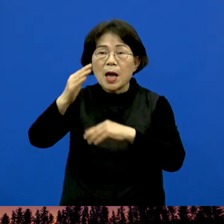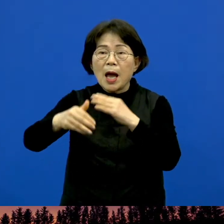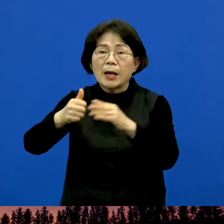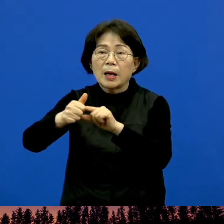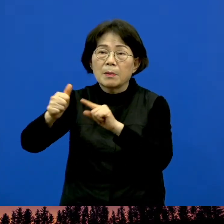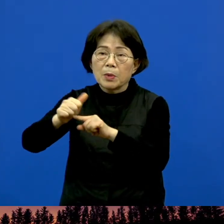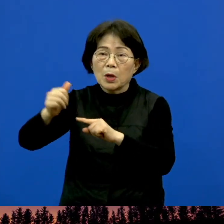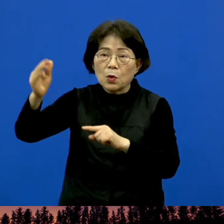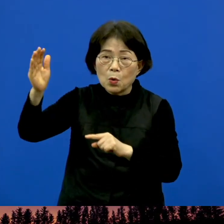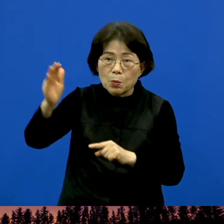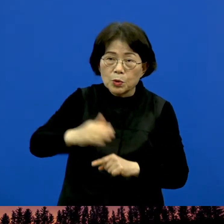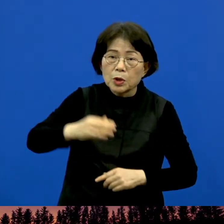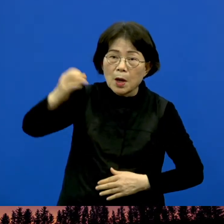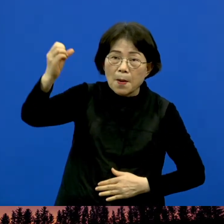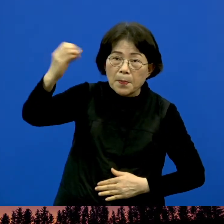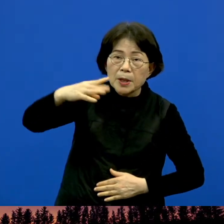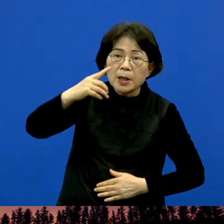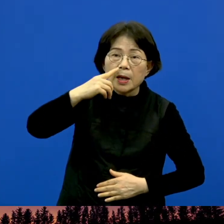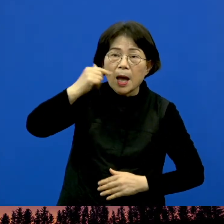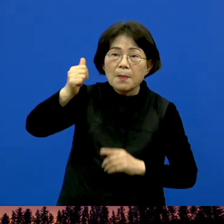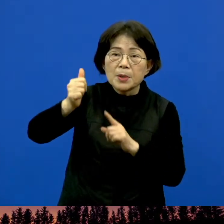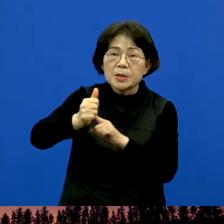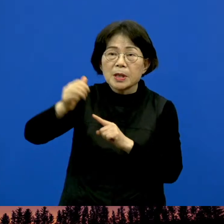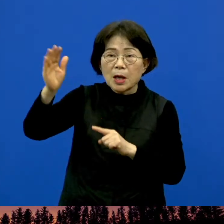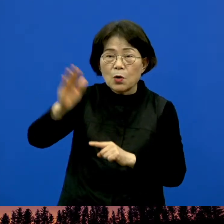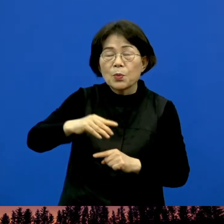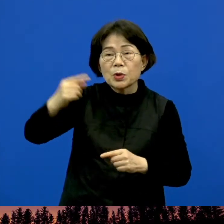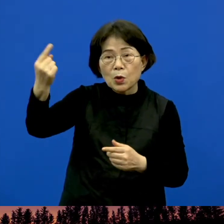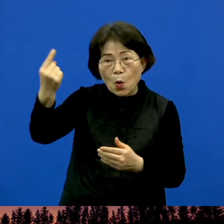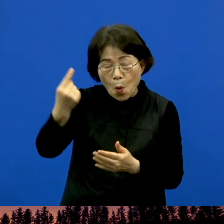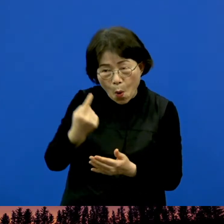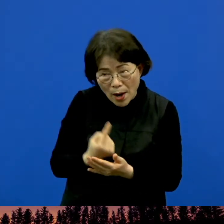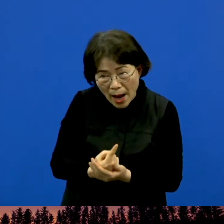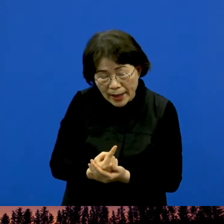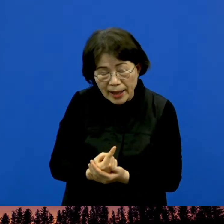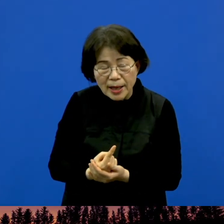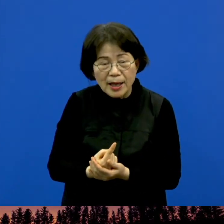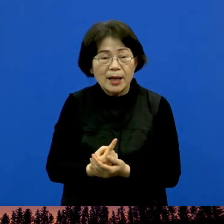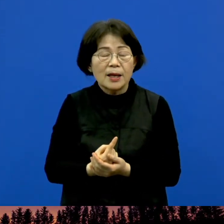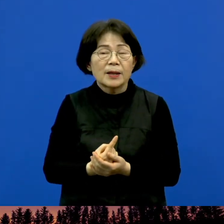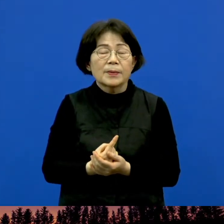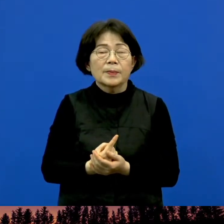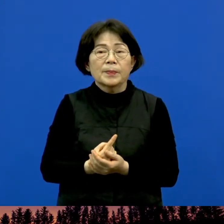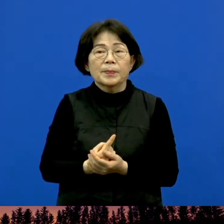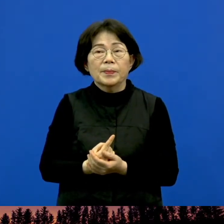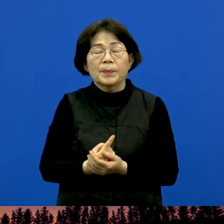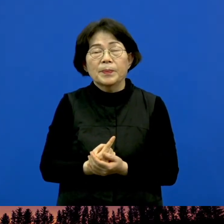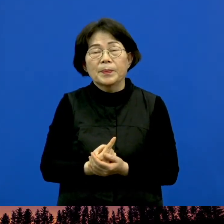위로부터 빛들의 아버지께로부터 내려오나니.